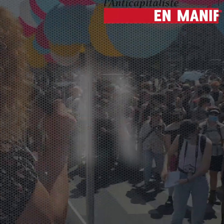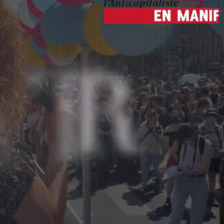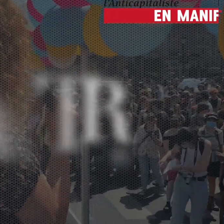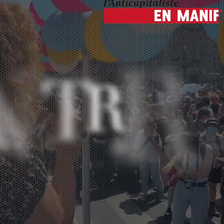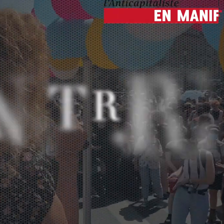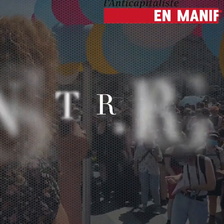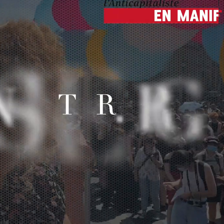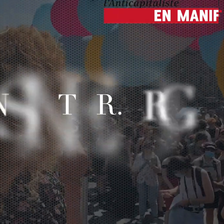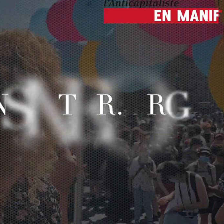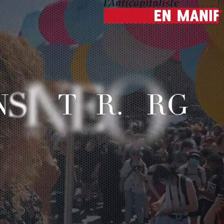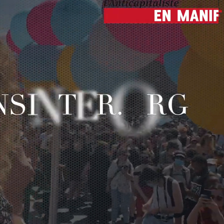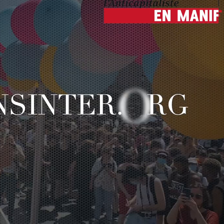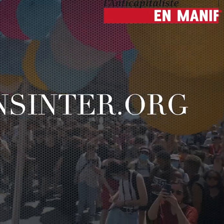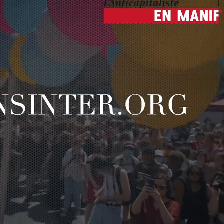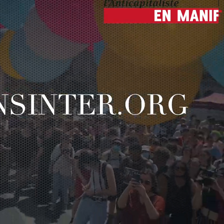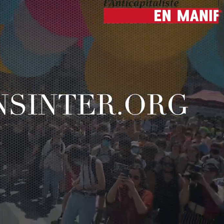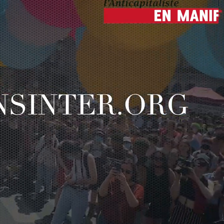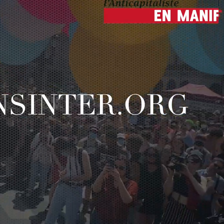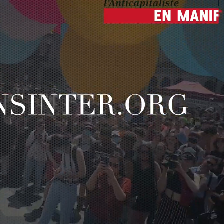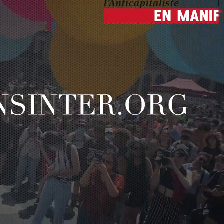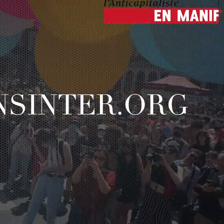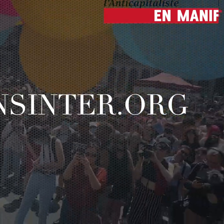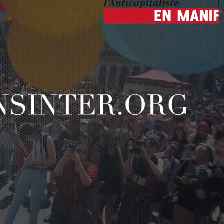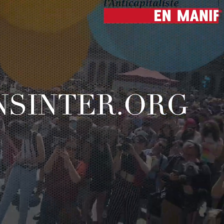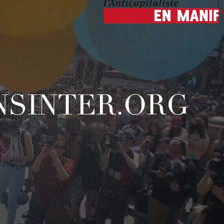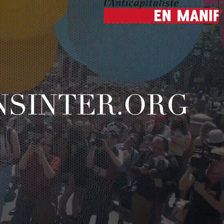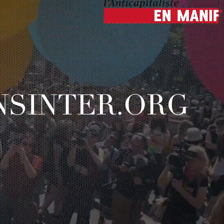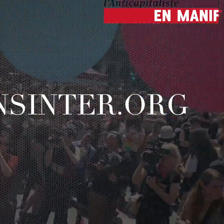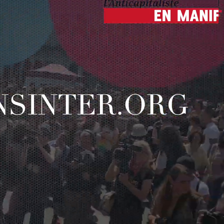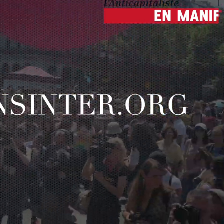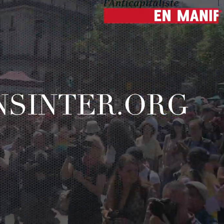On va remercier